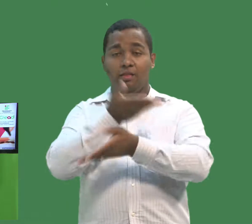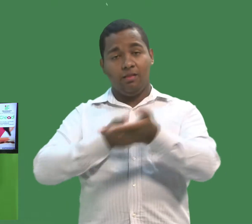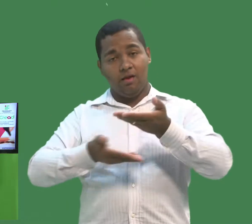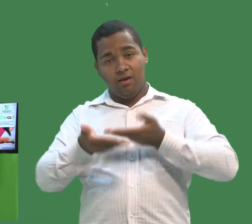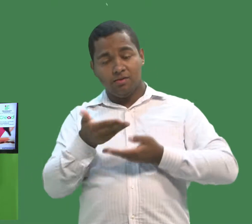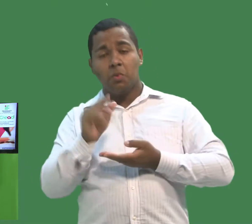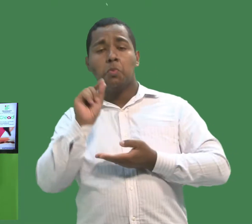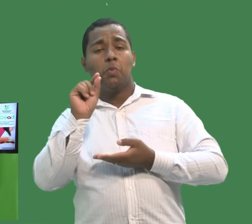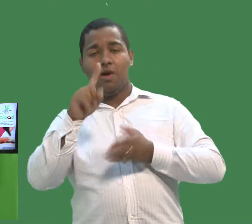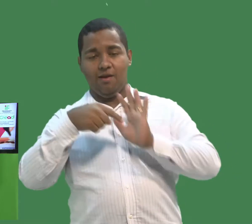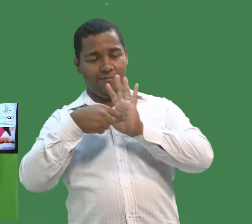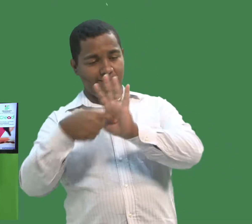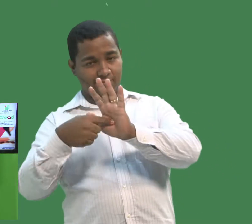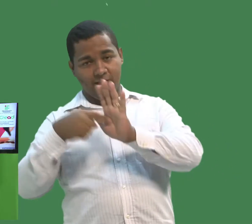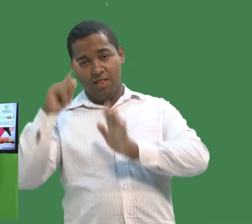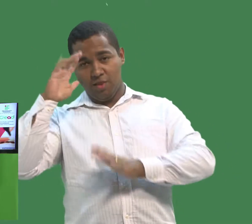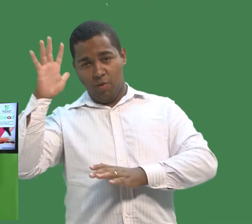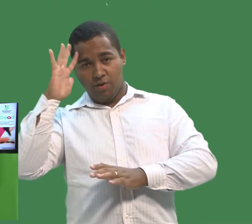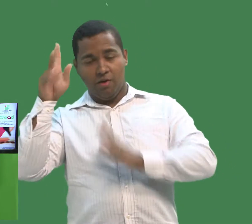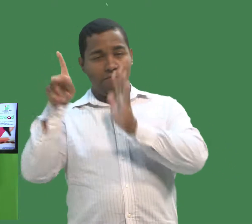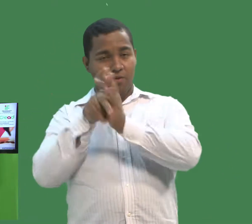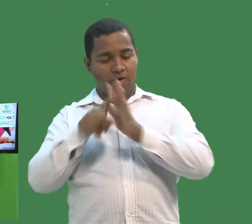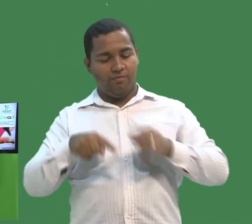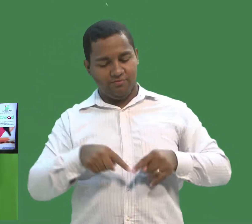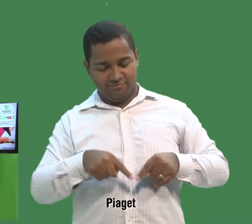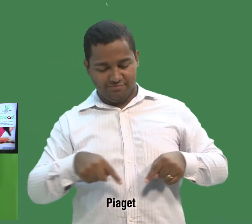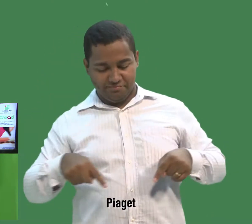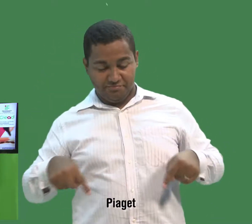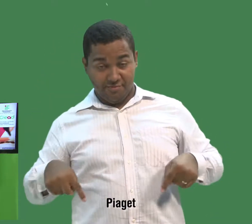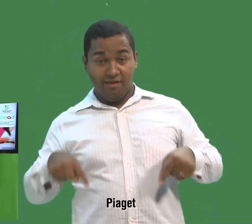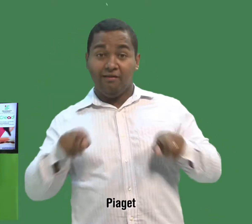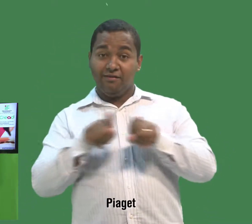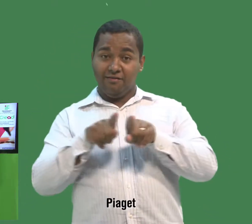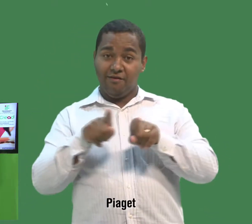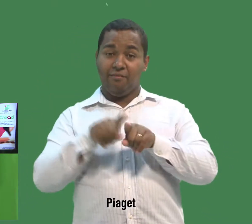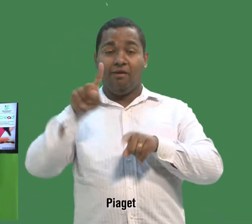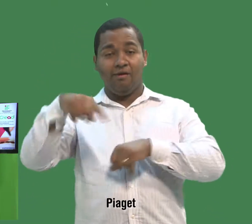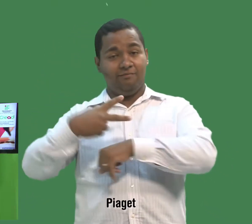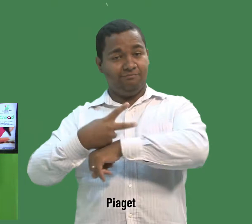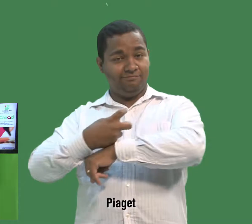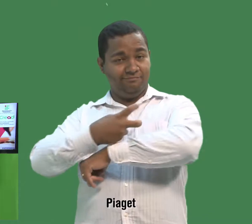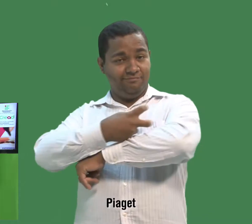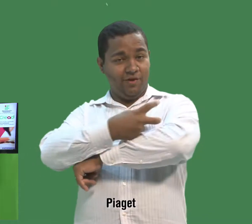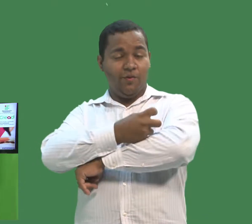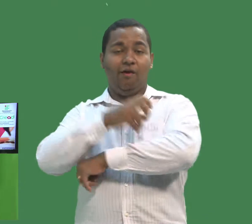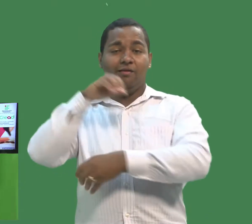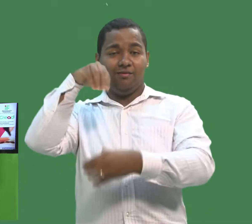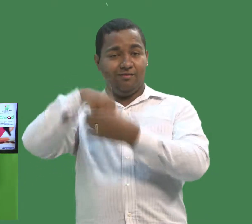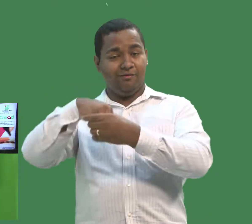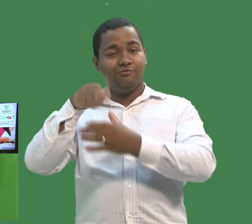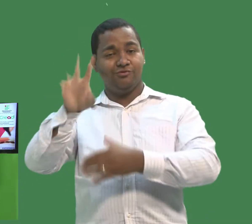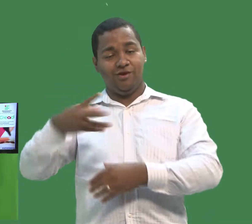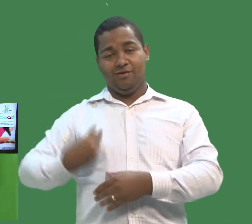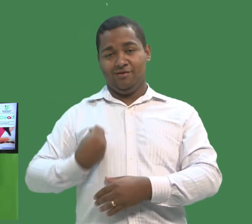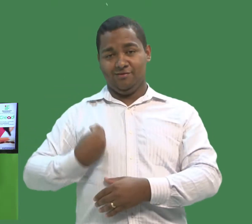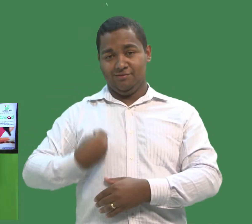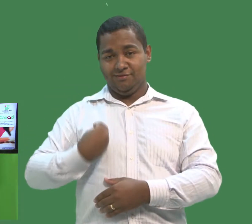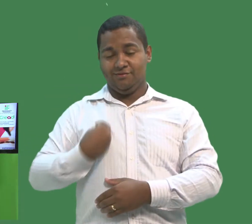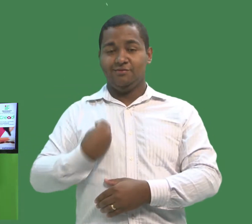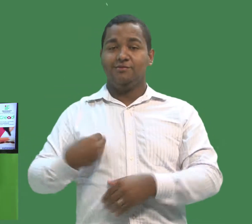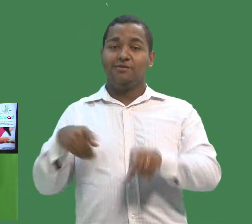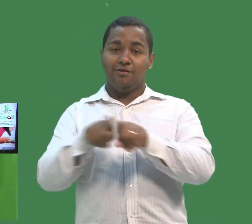Piaget, bem como sua teoria da epistemologia genética, que é uma síntese das teorias existentes, o apriorismo